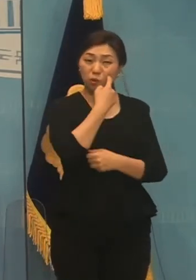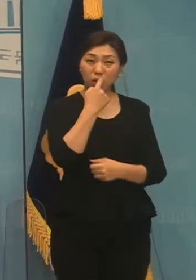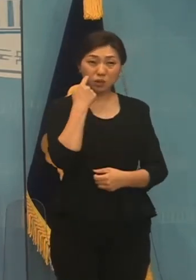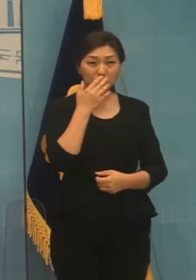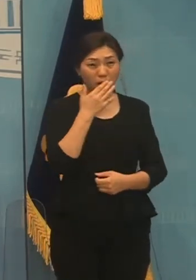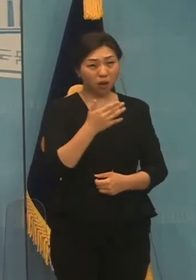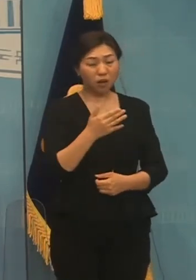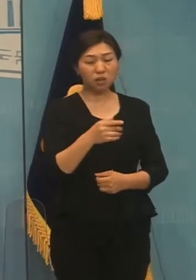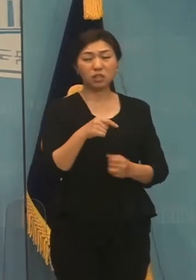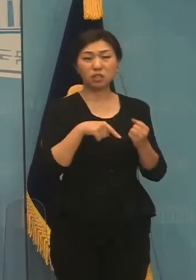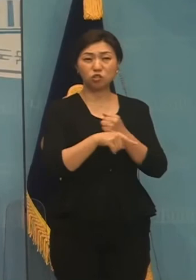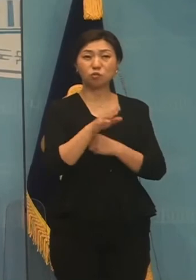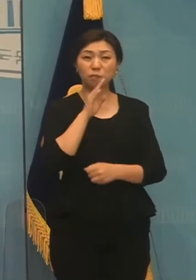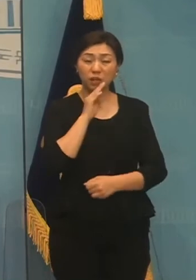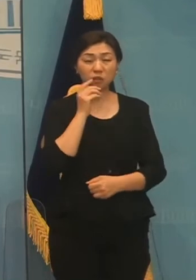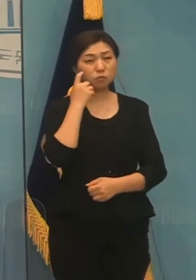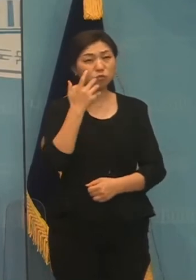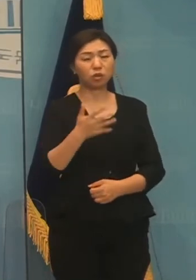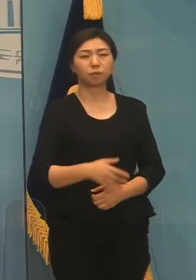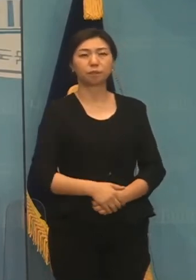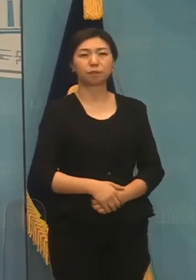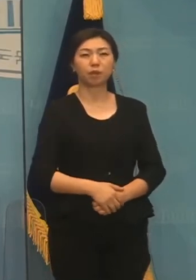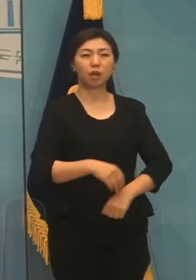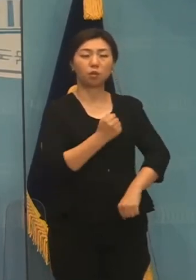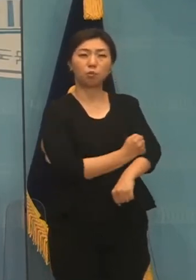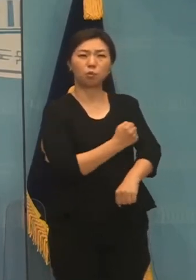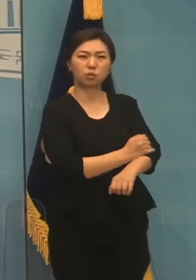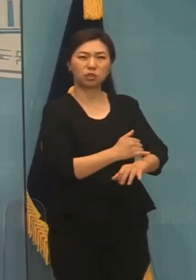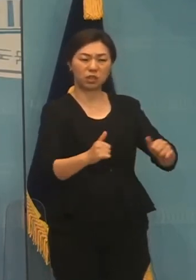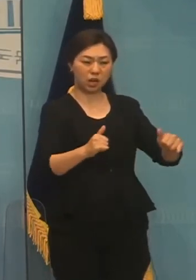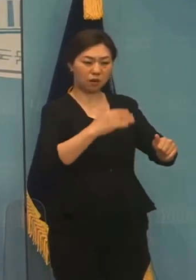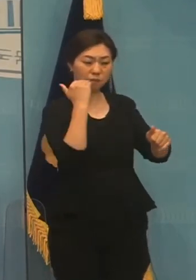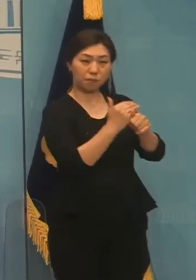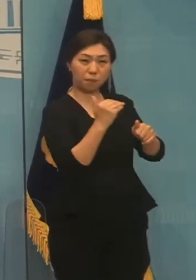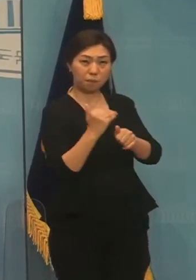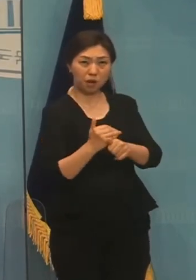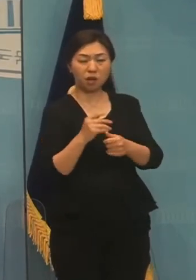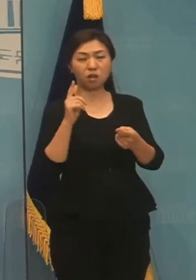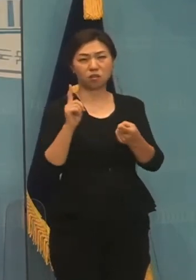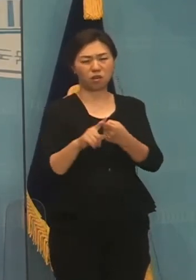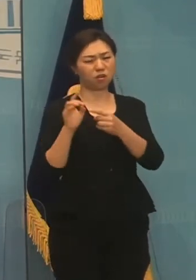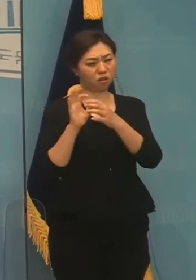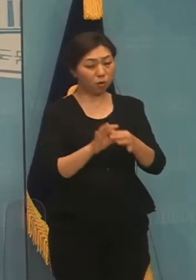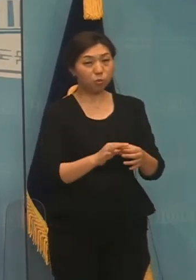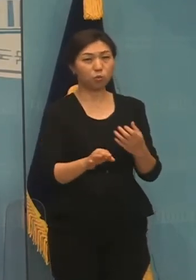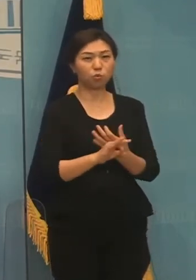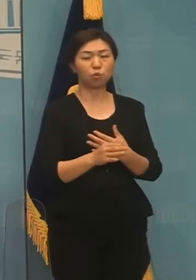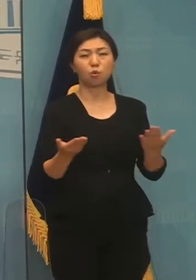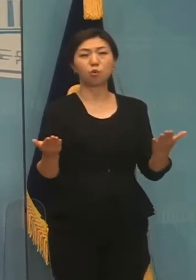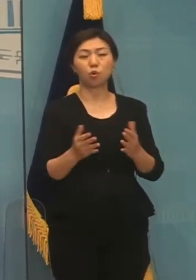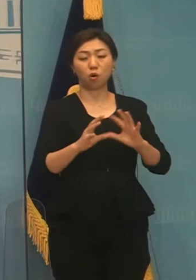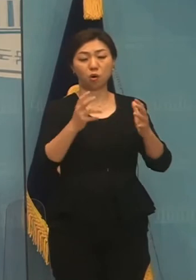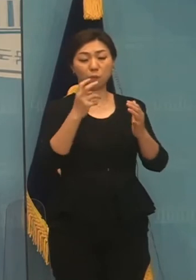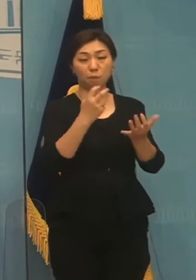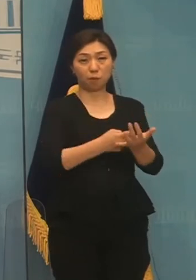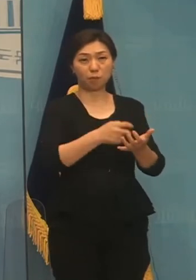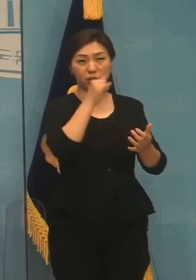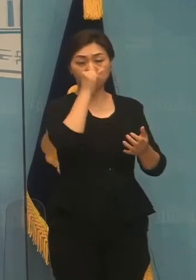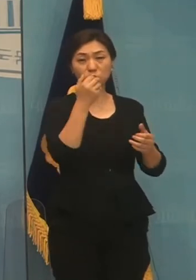정의당은 노동자를 향한 부당해고 협박을 일삼으며 헌법에 보장된 노동기본권을